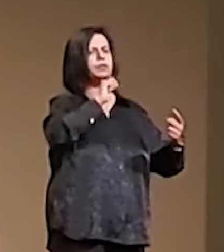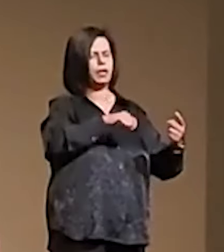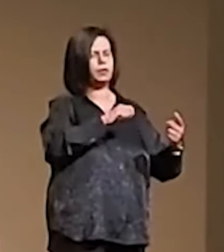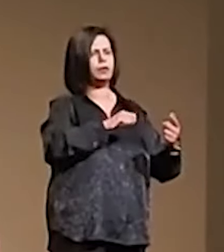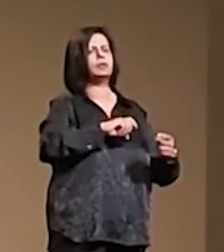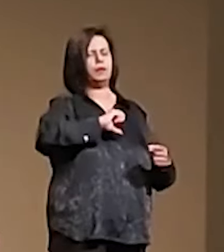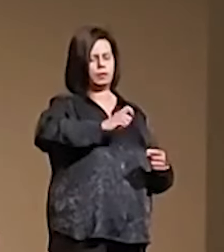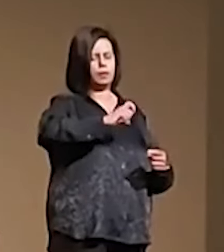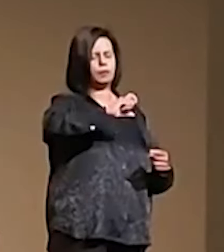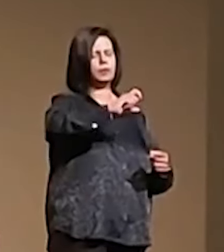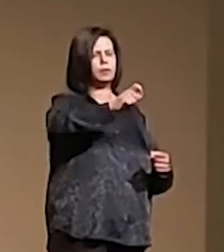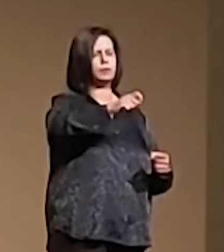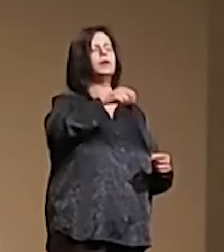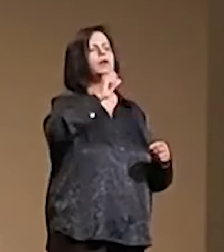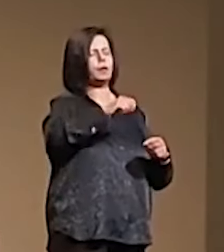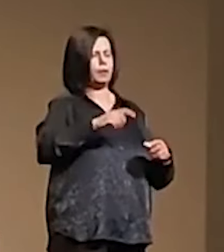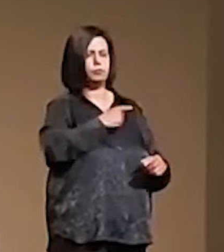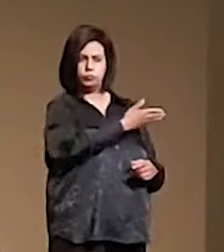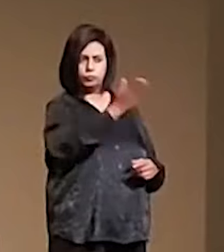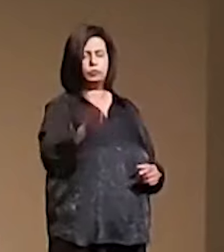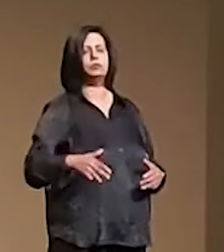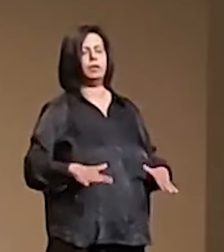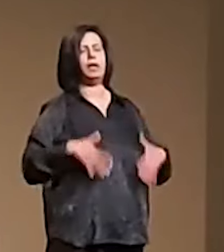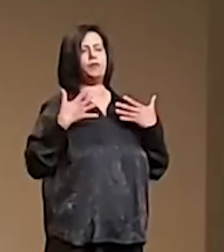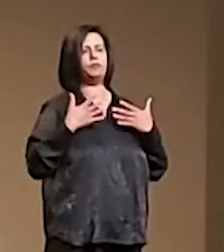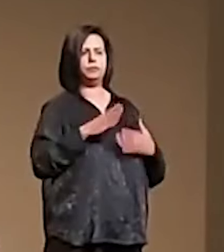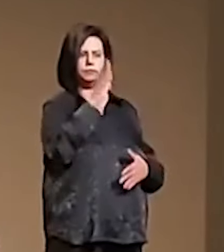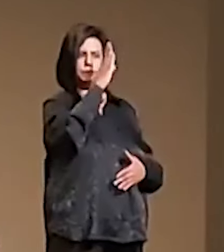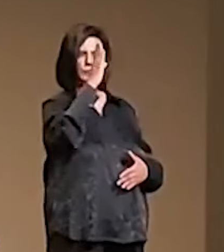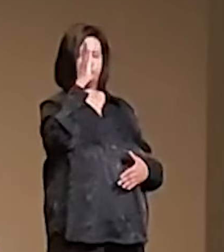c'est améliorer la vie. C'est pourquoi,